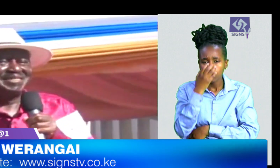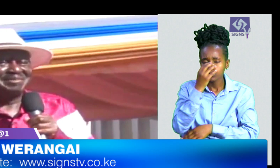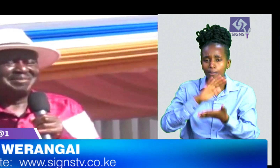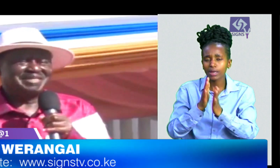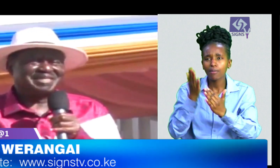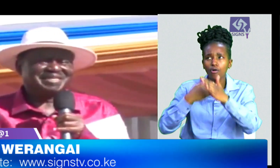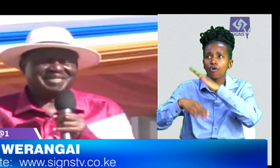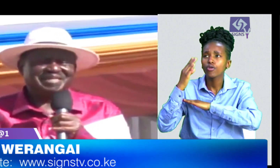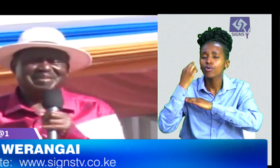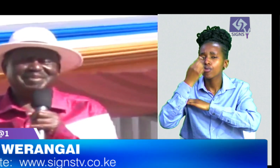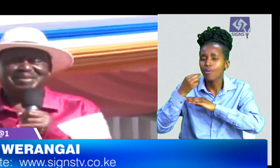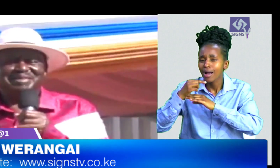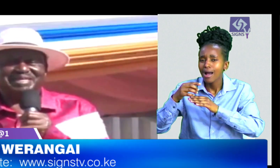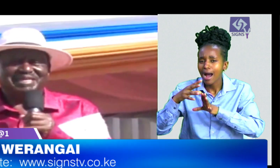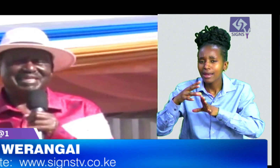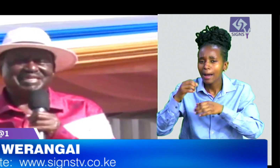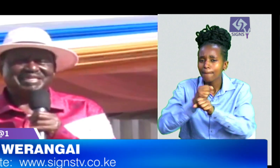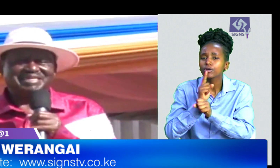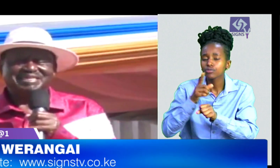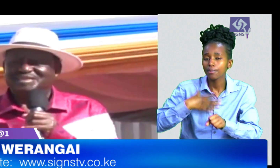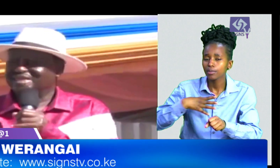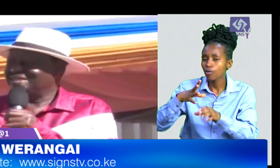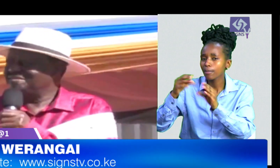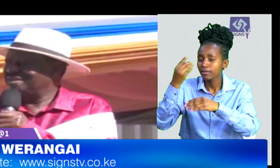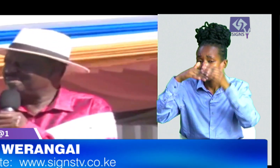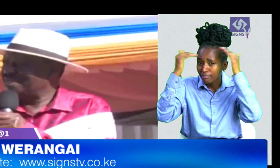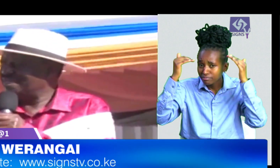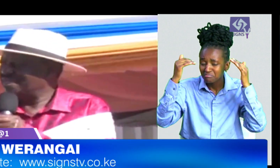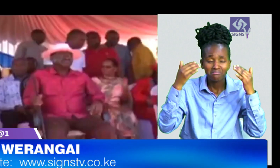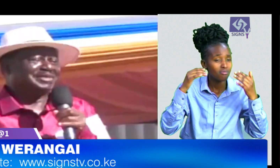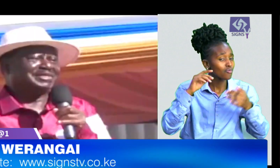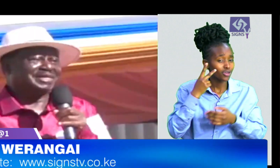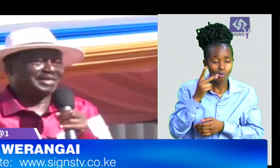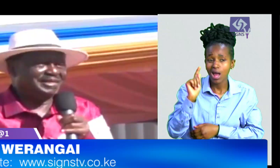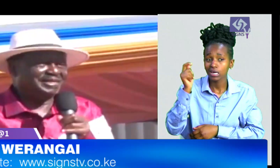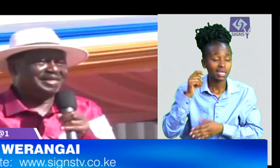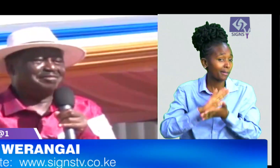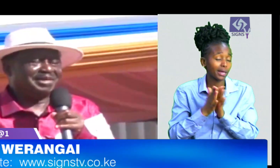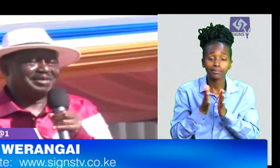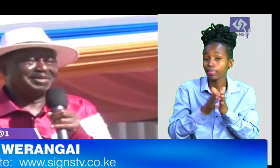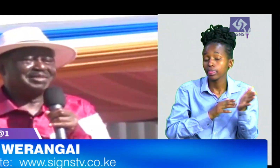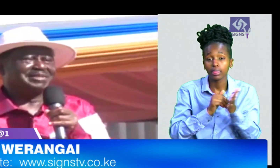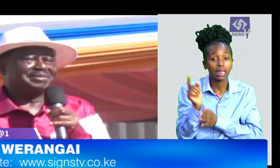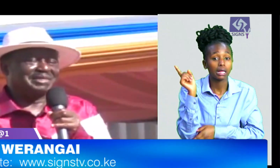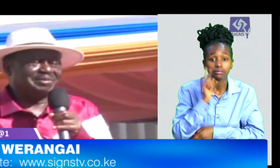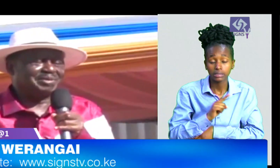Simona Kenya imeharibika. Si Kenya imeharibika. Kenya ambayo inatawaliwa kwa njia